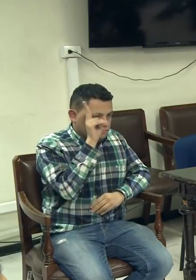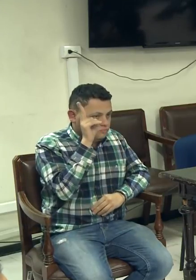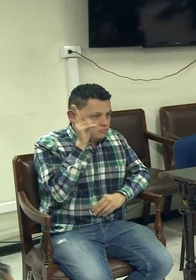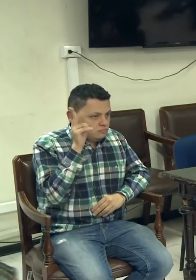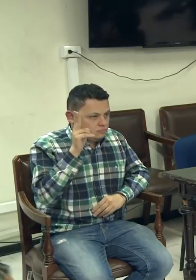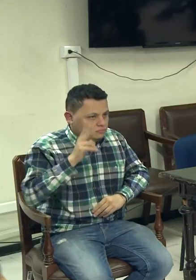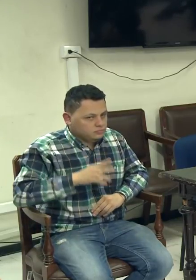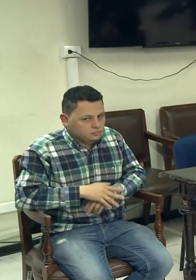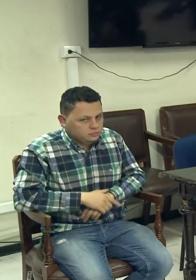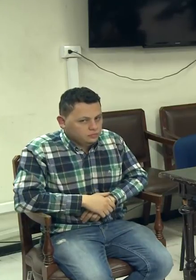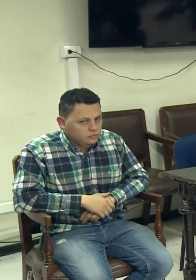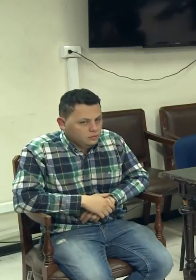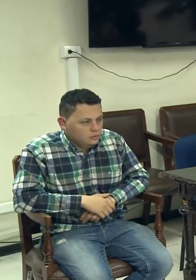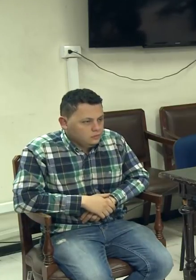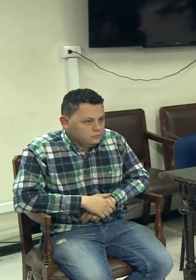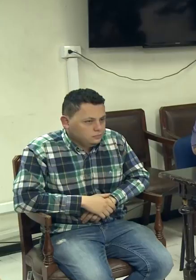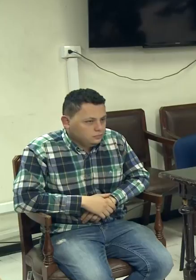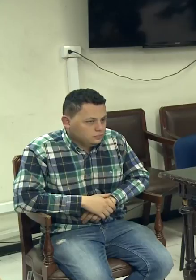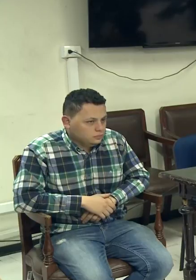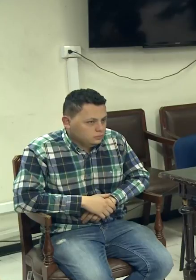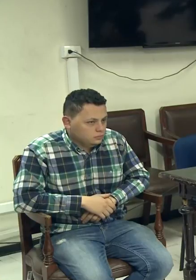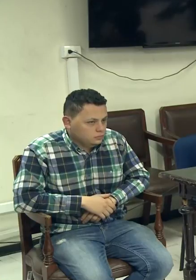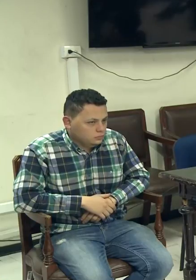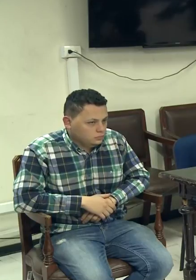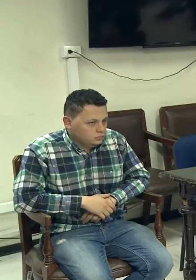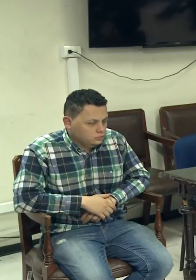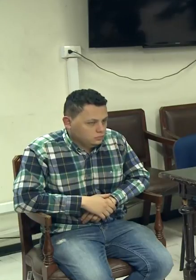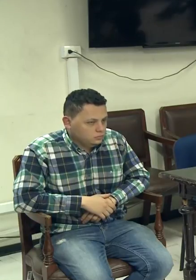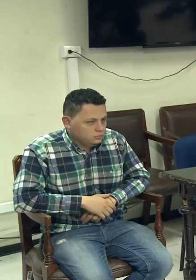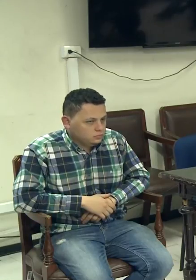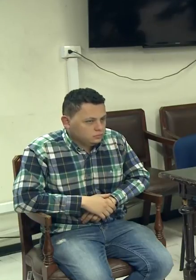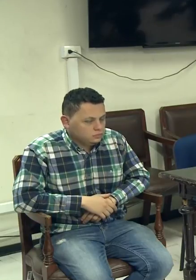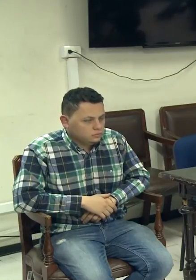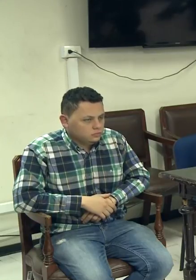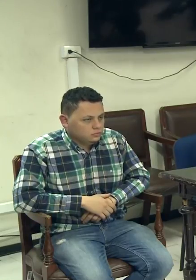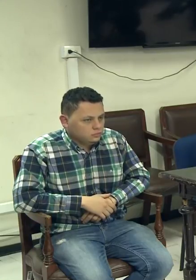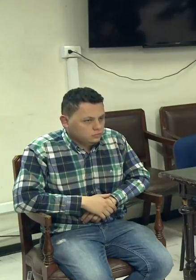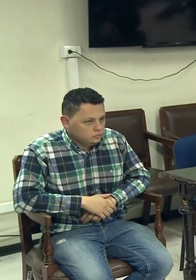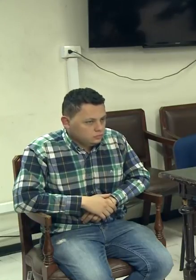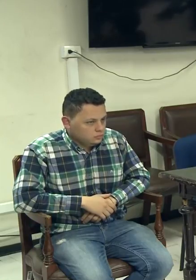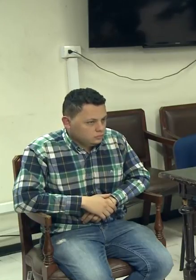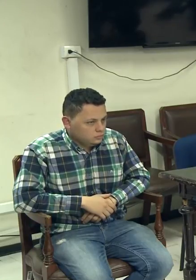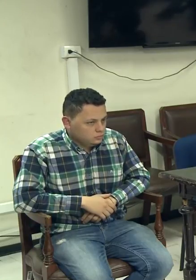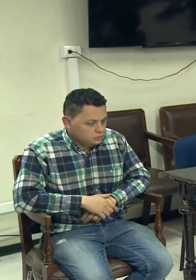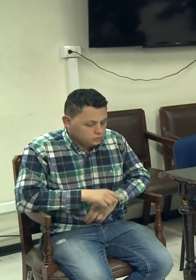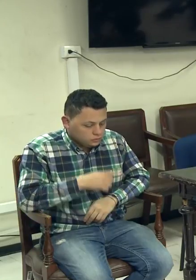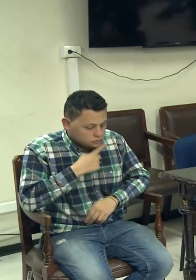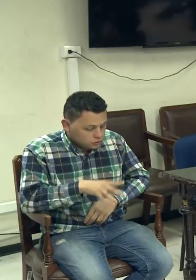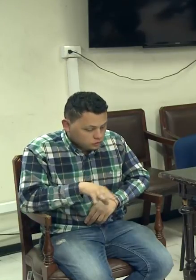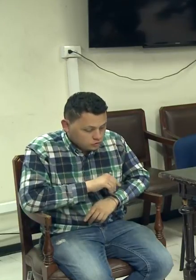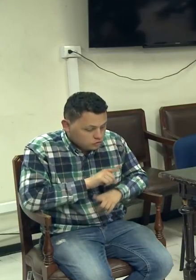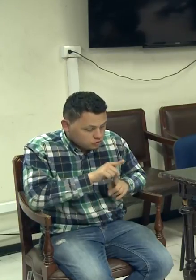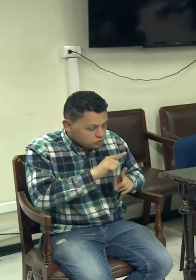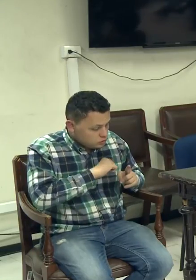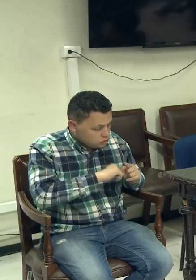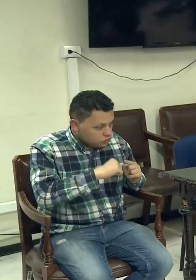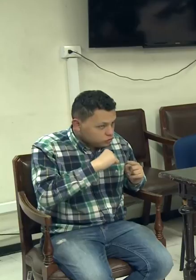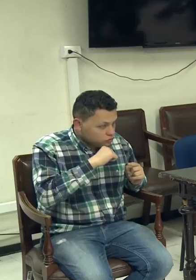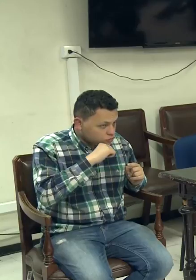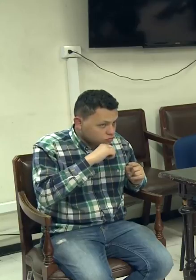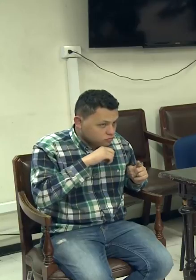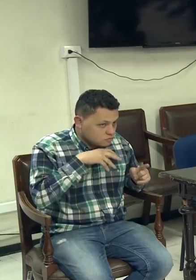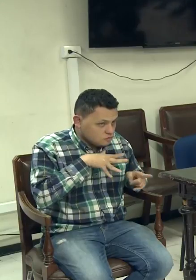Ahí donde un derecho humano es violado, todos los derechos humanos entran en